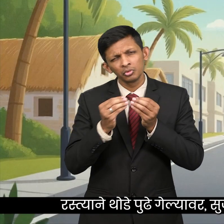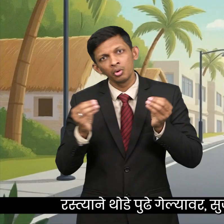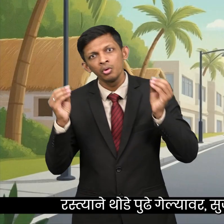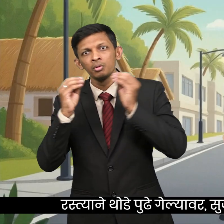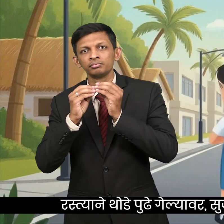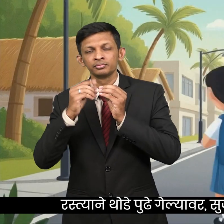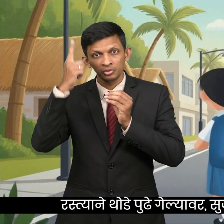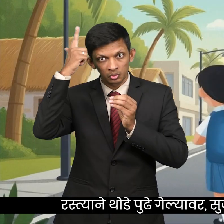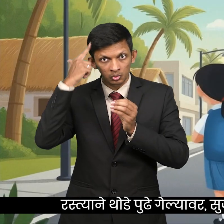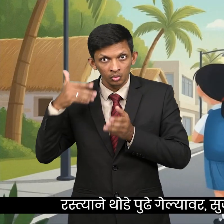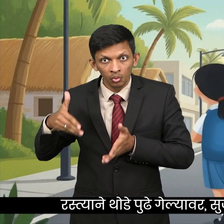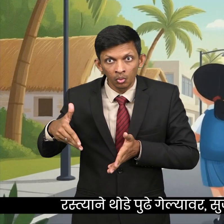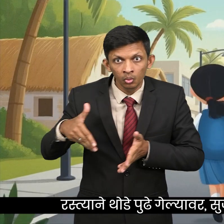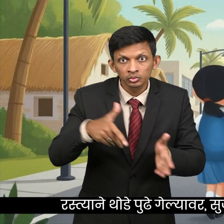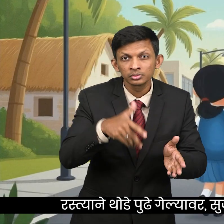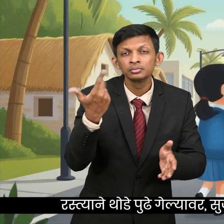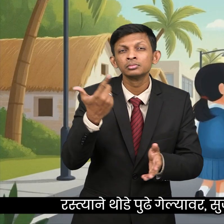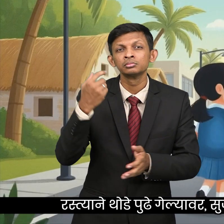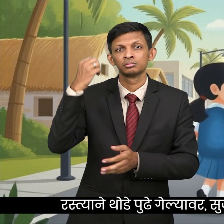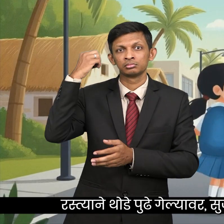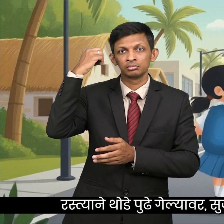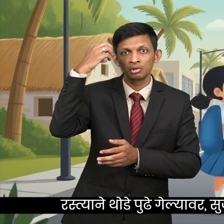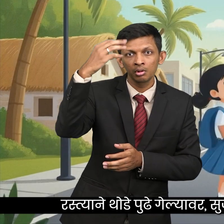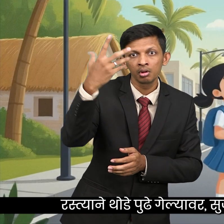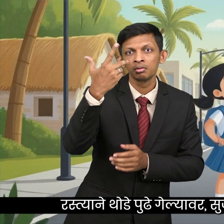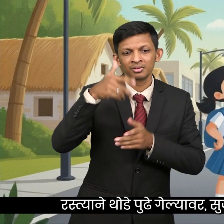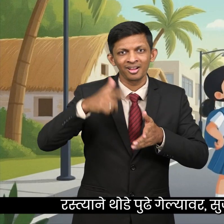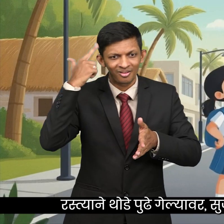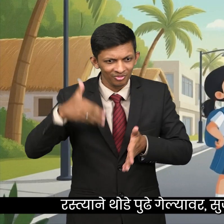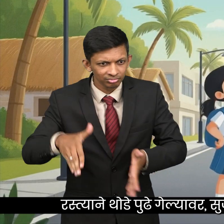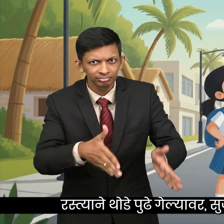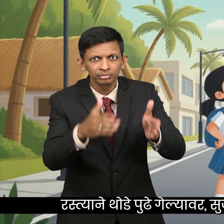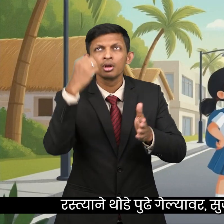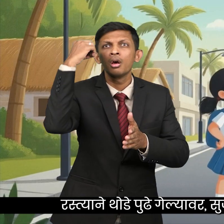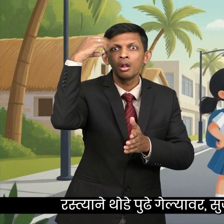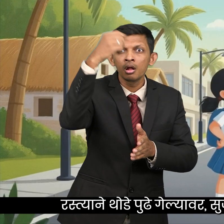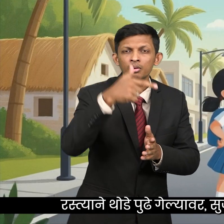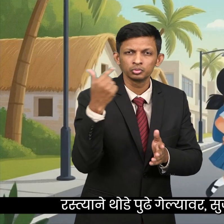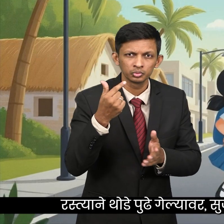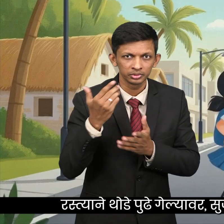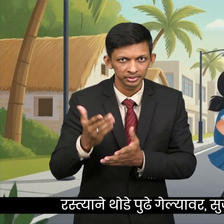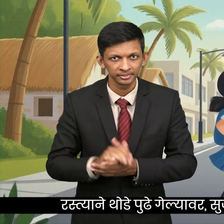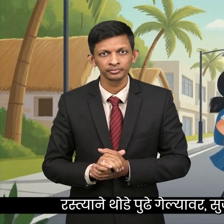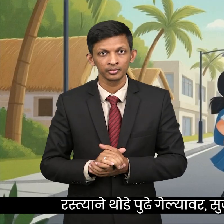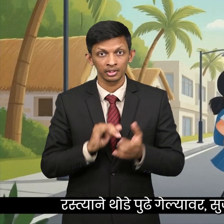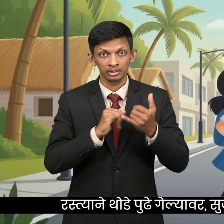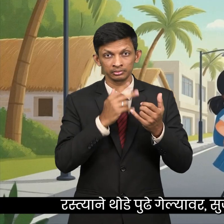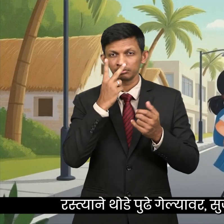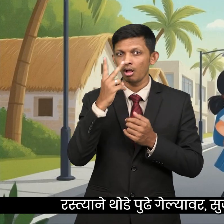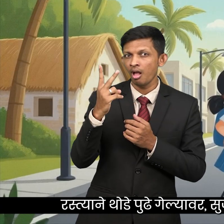रस्त्याने थोडे पुढे गेल्यावर सुजाता एका रस्त्यावरील दिव्याकडे बोट